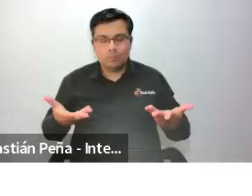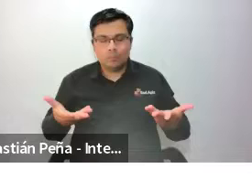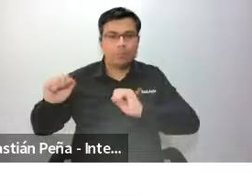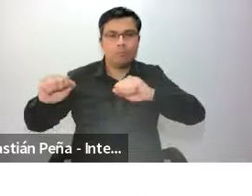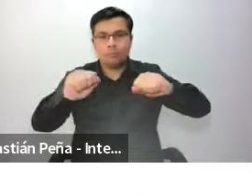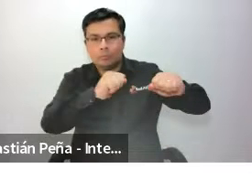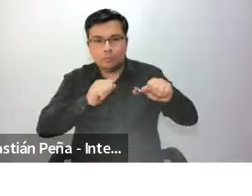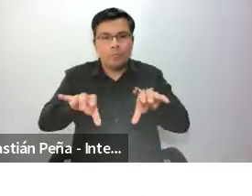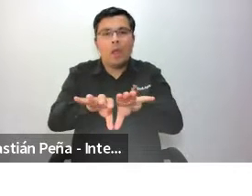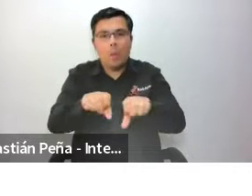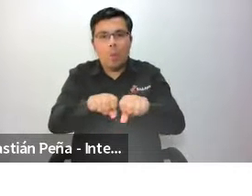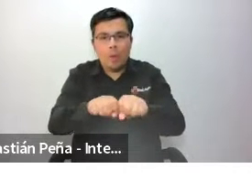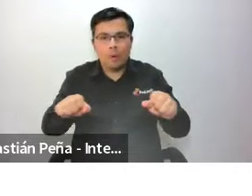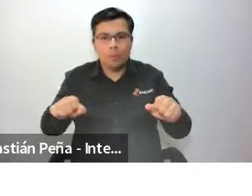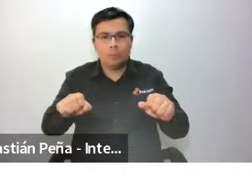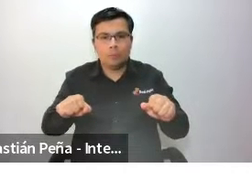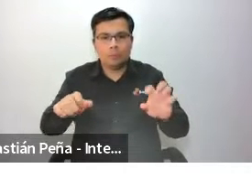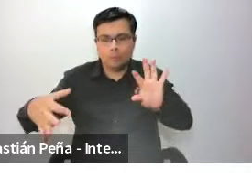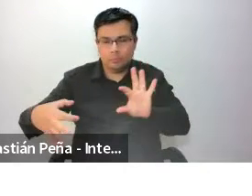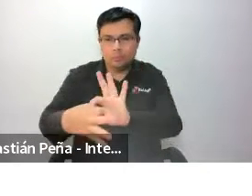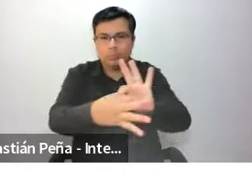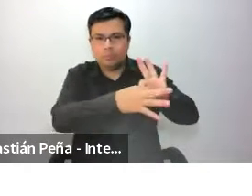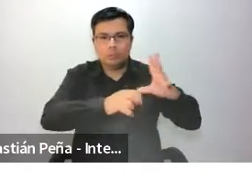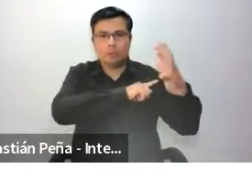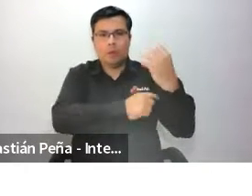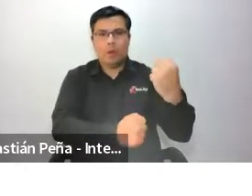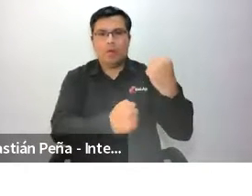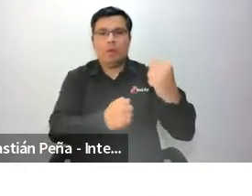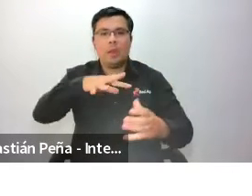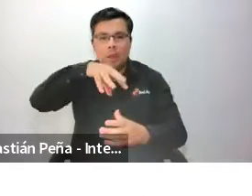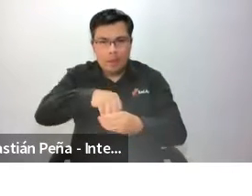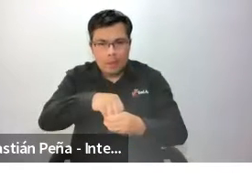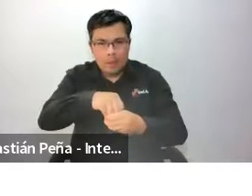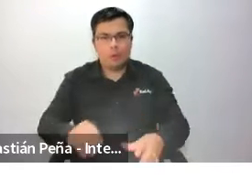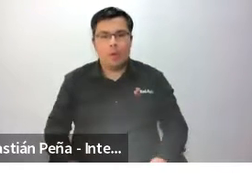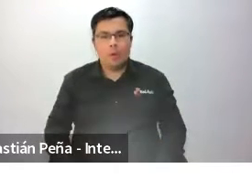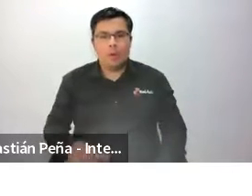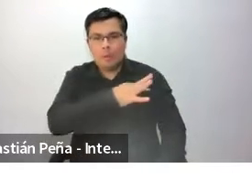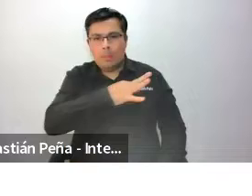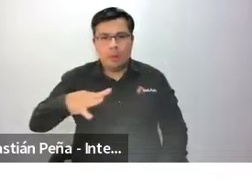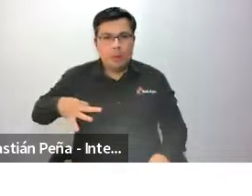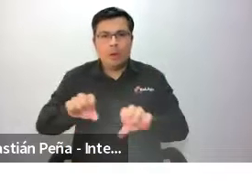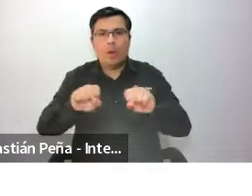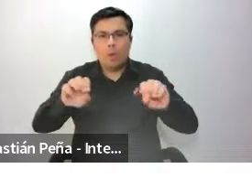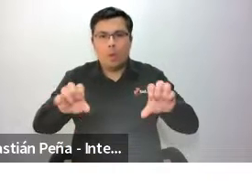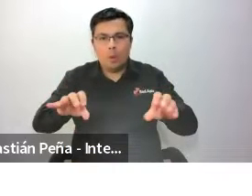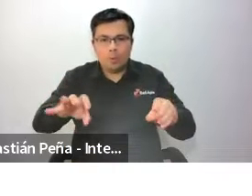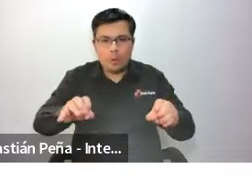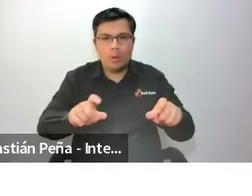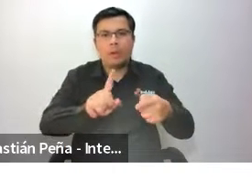distintos equipos dentro del Ministerio de Educación para poder, ¿verdad?, cumplir con